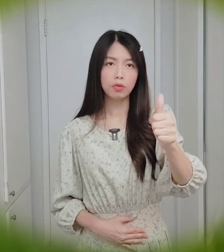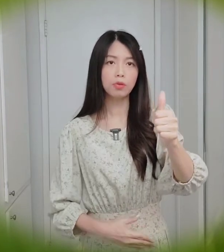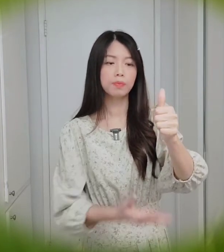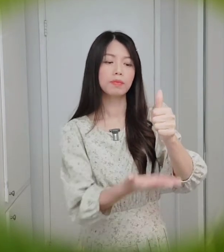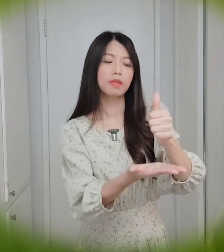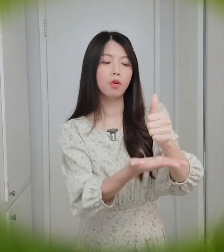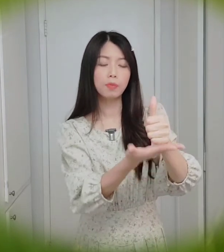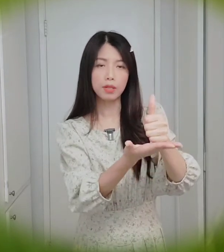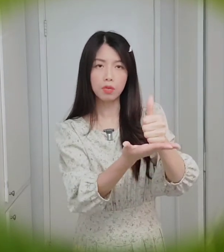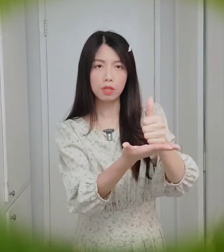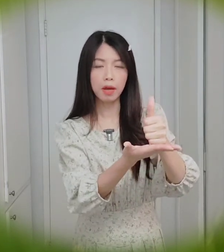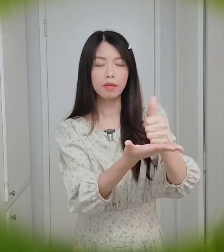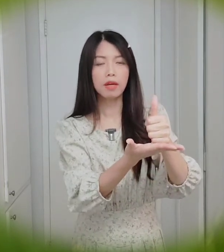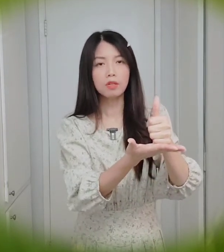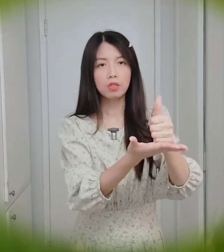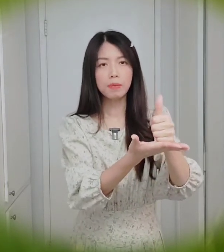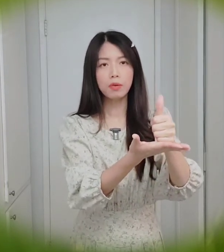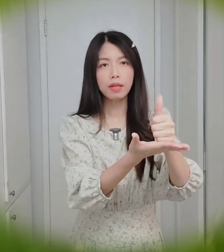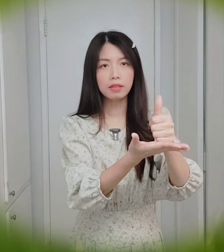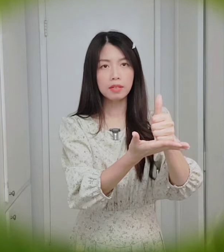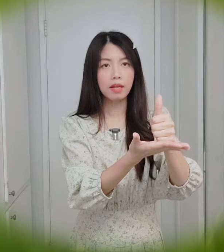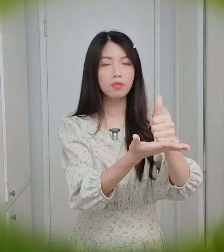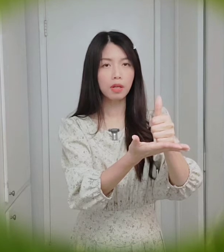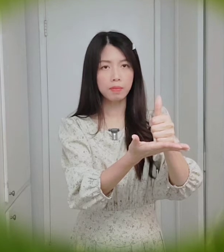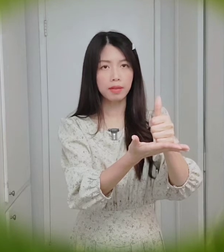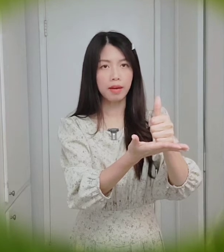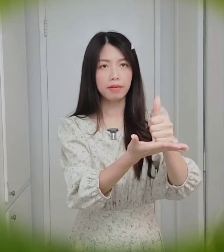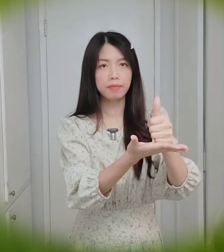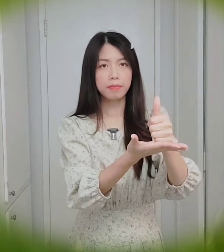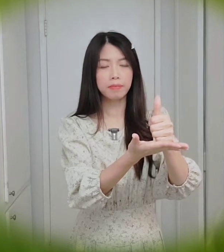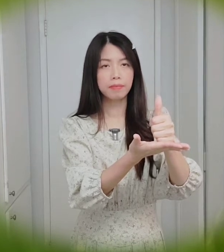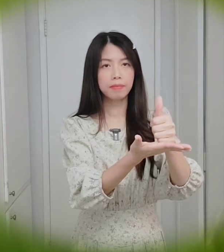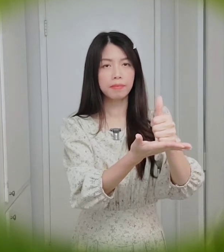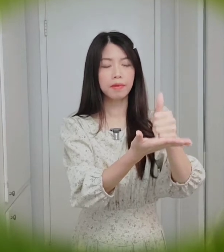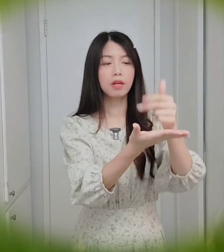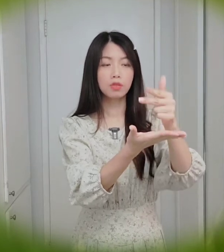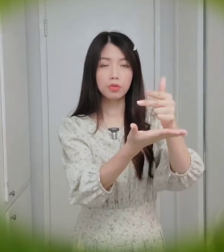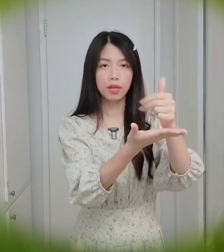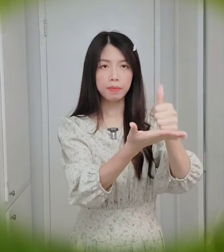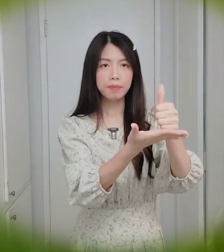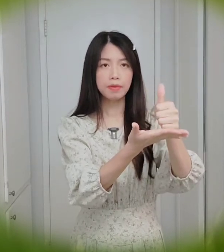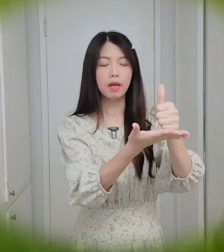접어주시면 주, 여기서 받쳐주시면 주님이라고 하는 뜻의 수어가 됩니다.